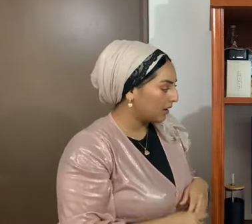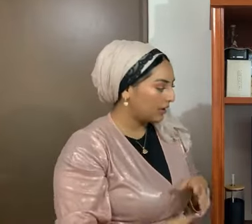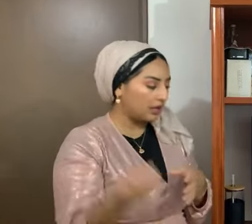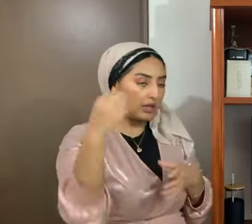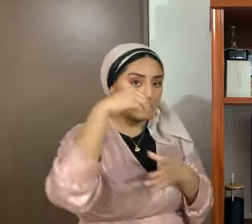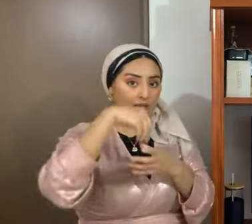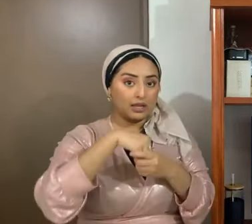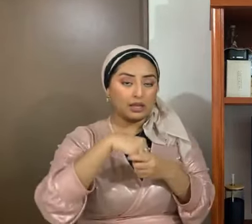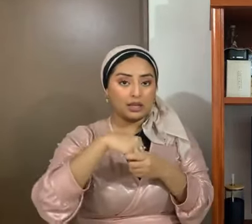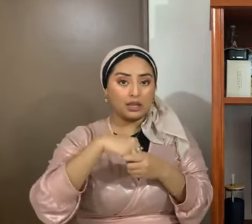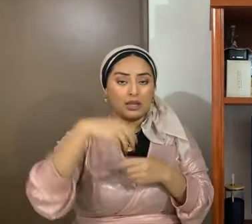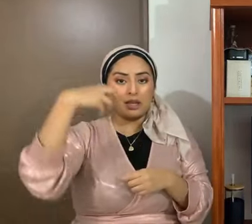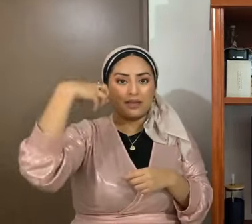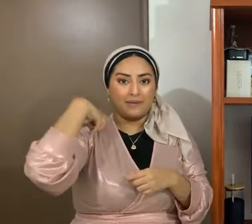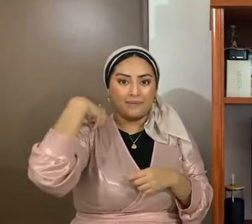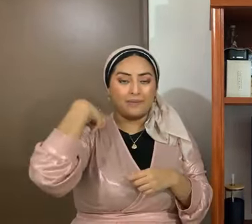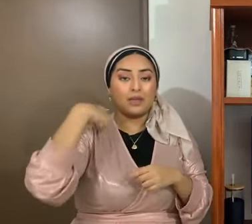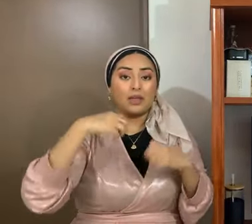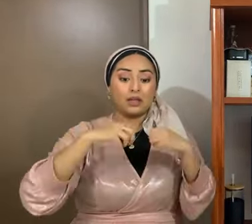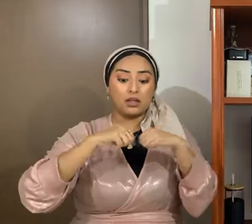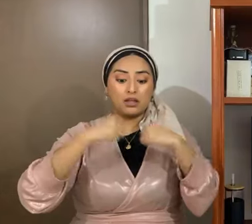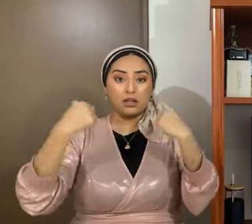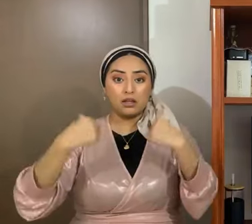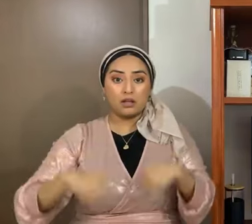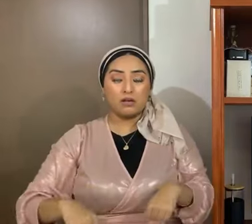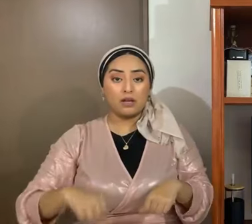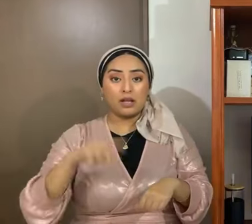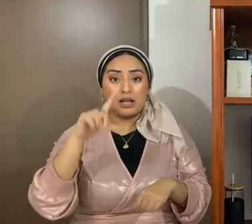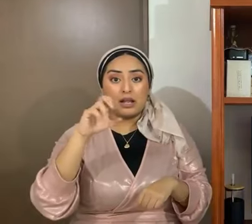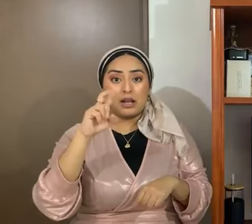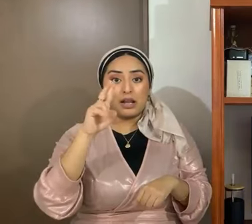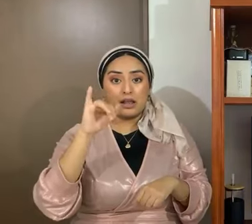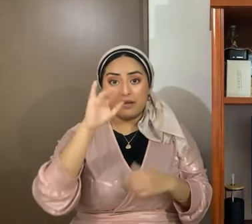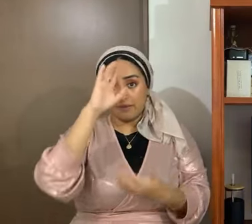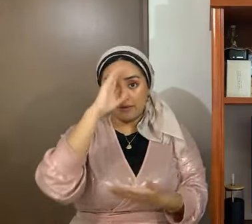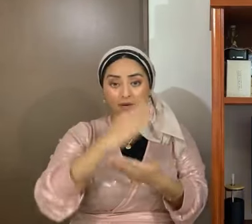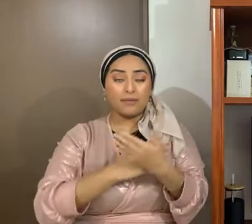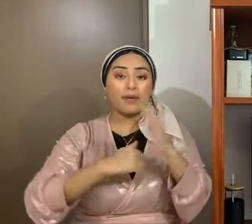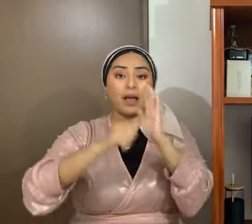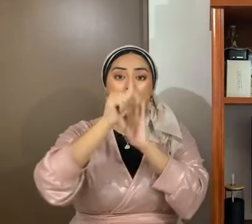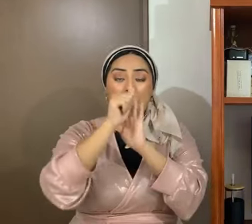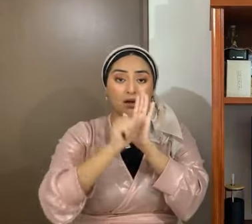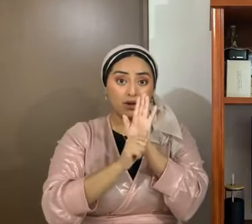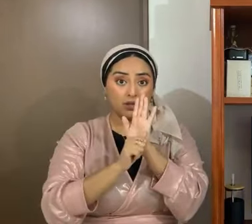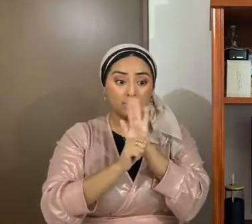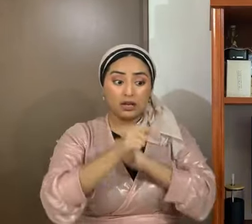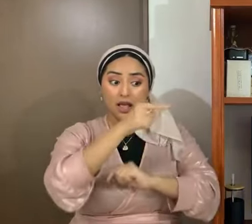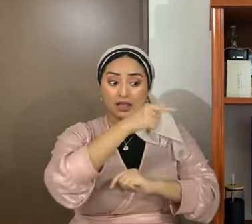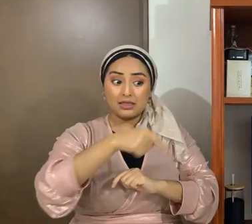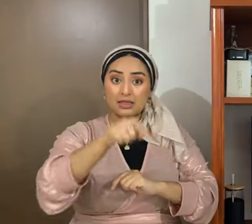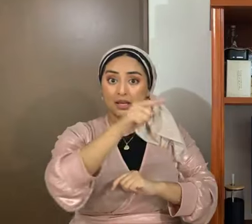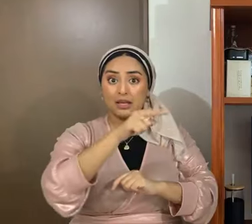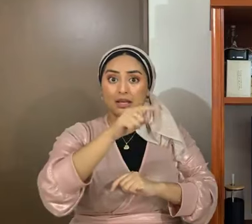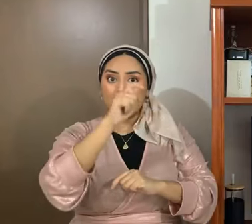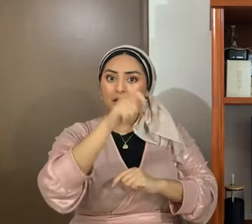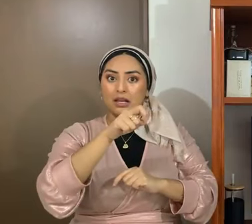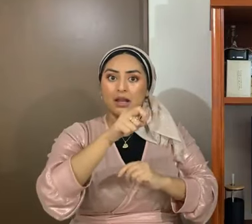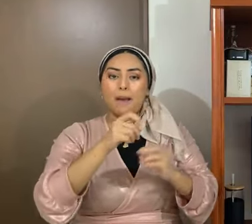dentro de ese liderazgo, los Juanim, ¿sí? Los levitas, los hijos de Aarón, los Juanim, tenían que estar